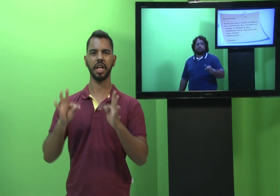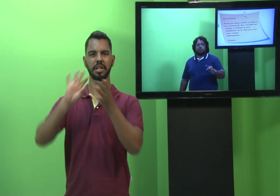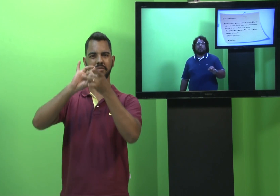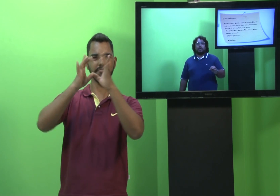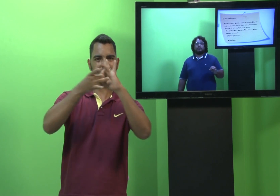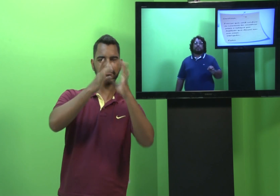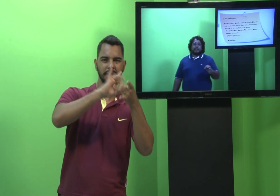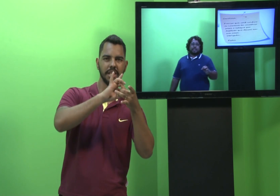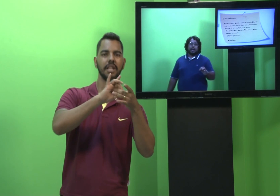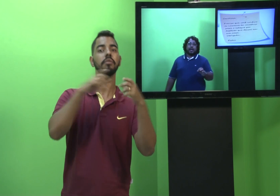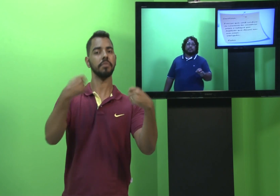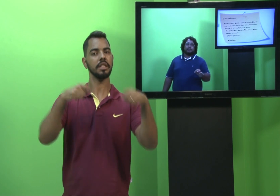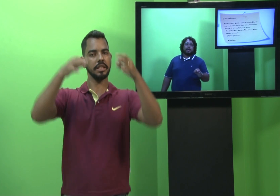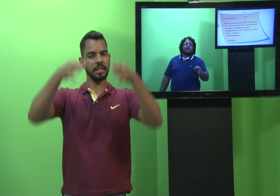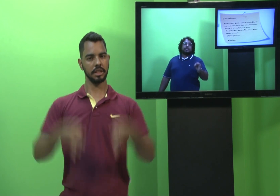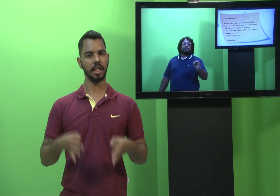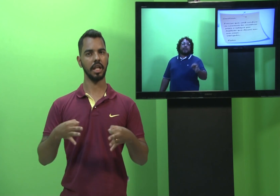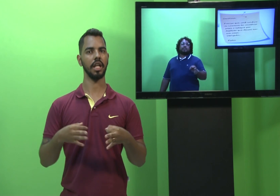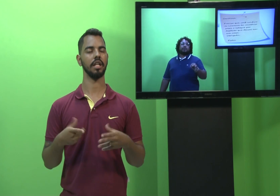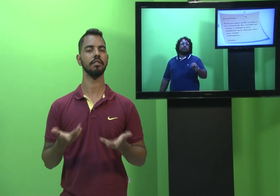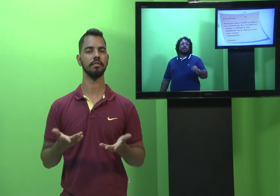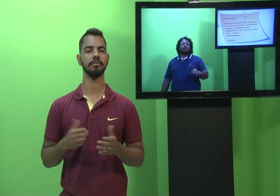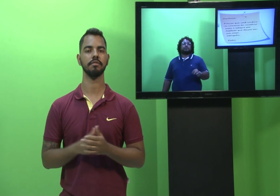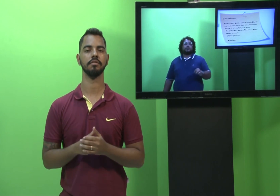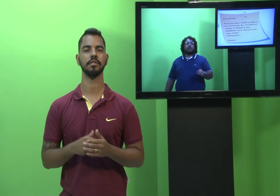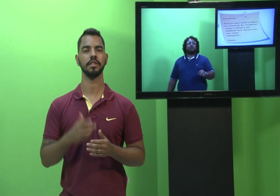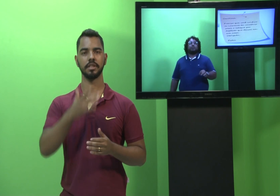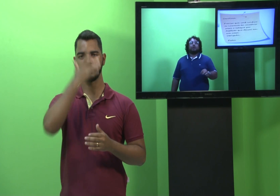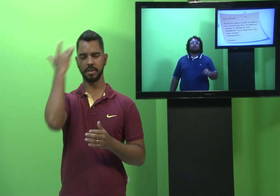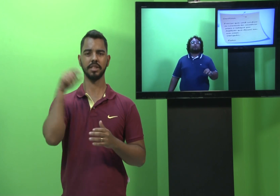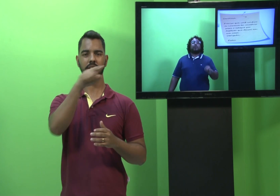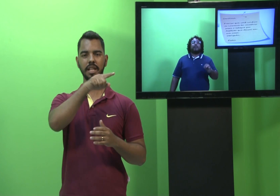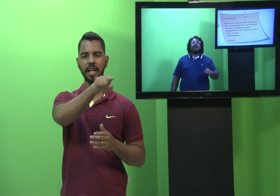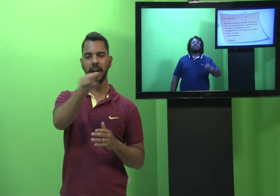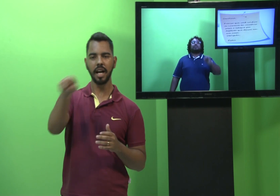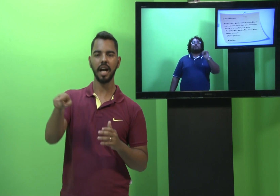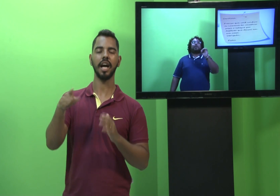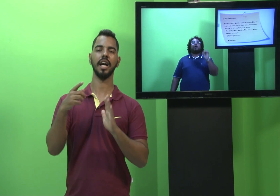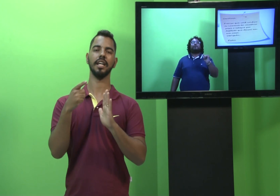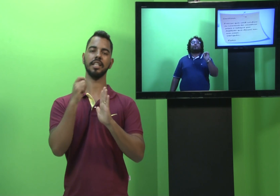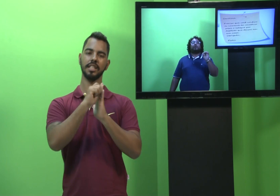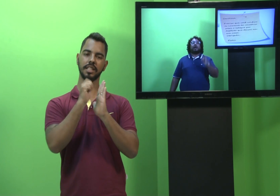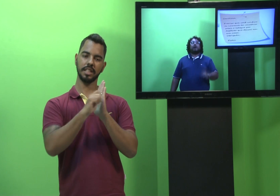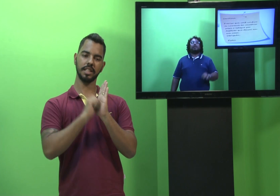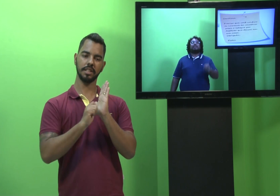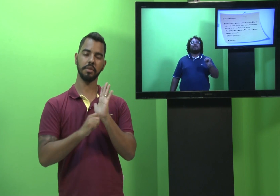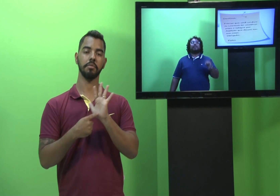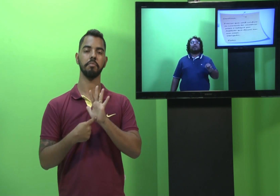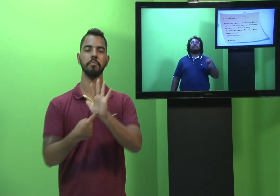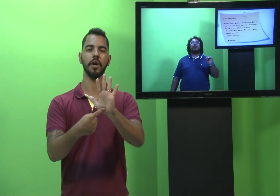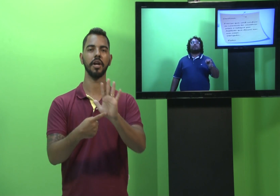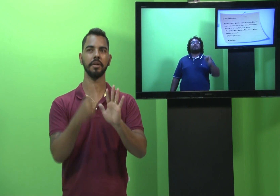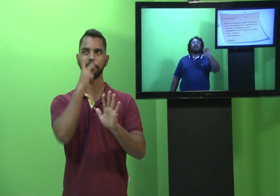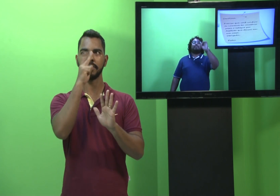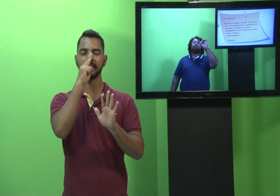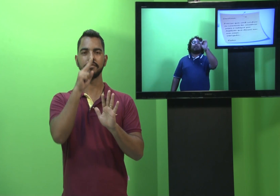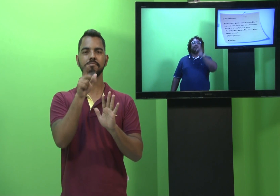dos documentos empresariais expressa no texto escrito sua imagem profissional e também a imagem da